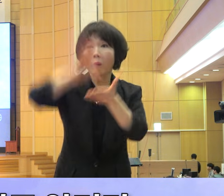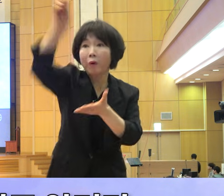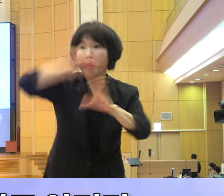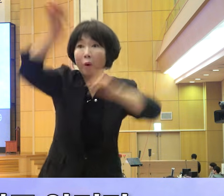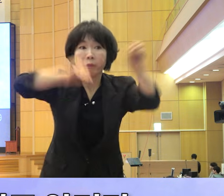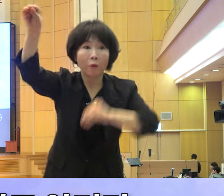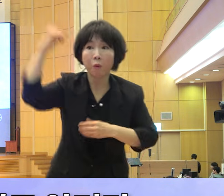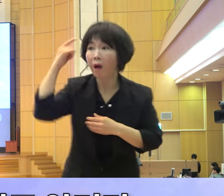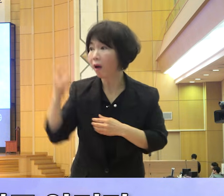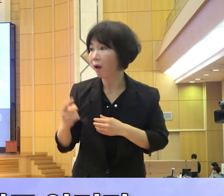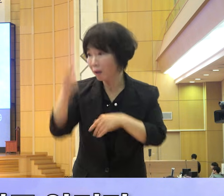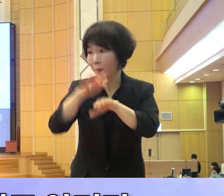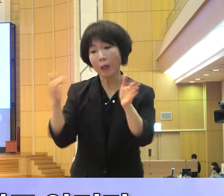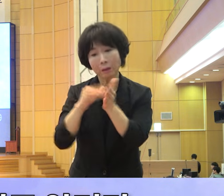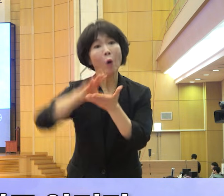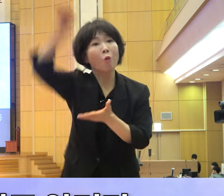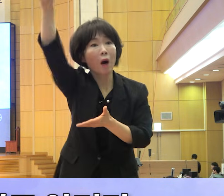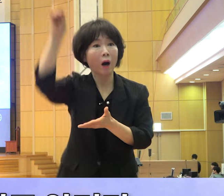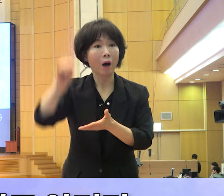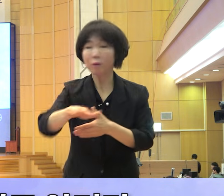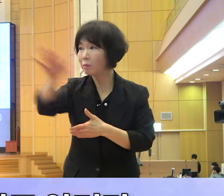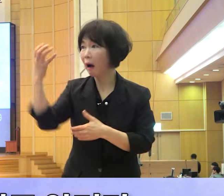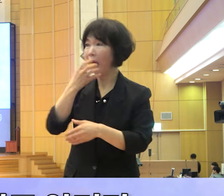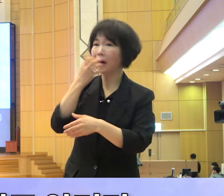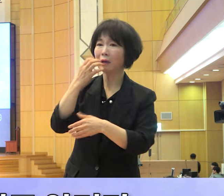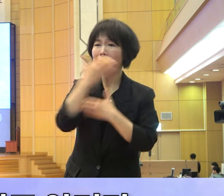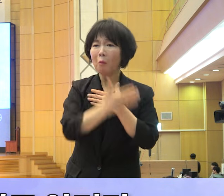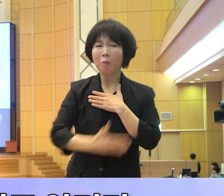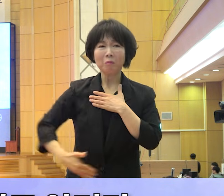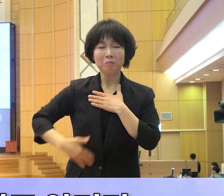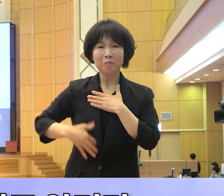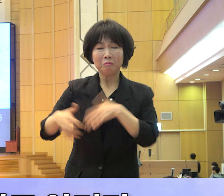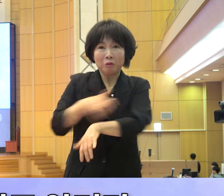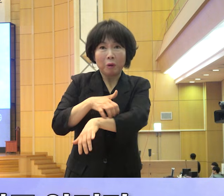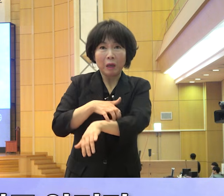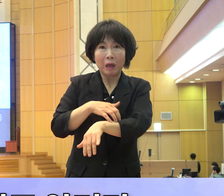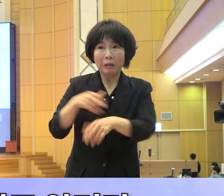엘리베이터 때문에 그런 것 같아요. 왜? 몸이 불편하거나,